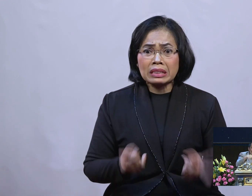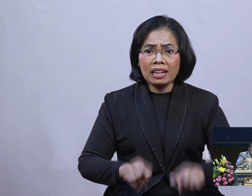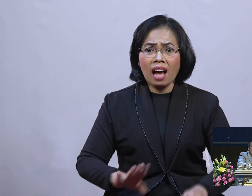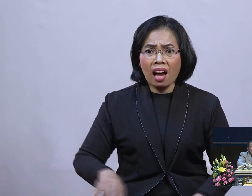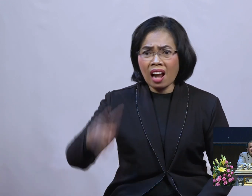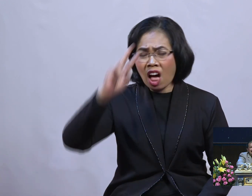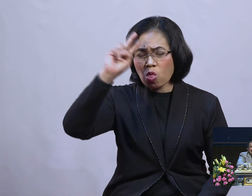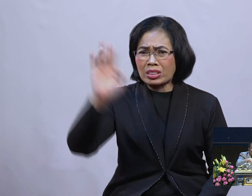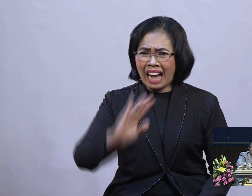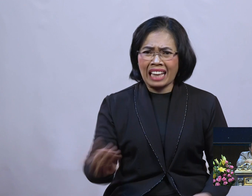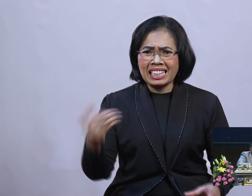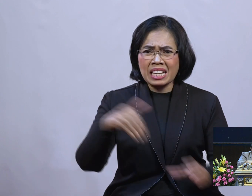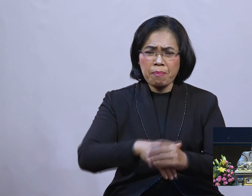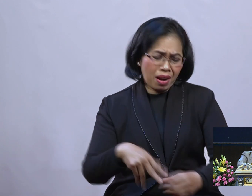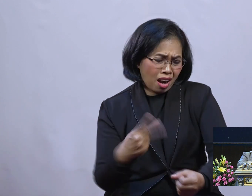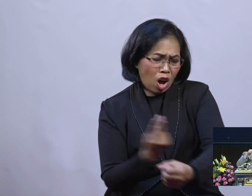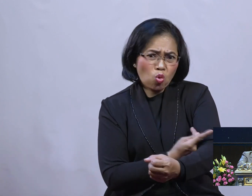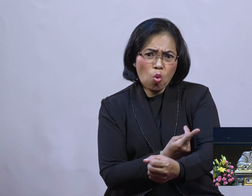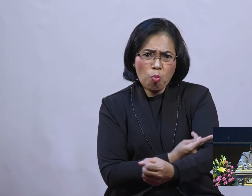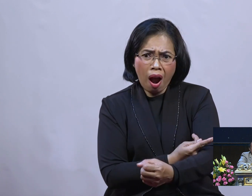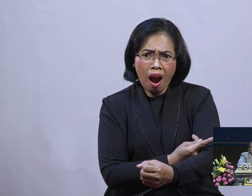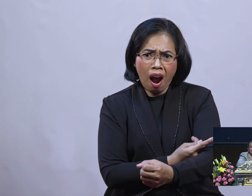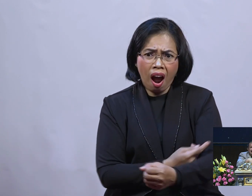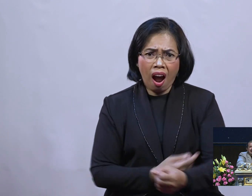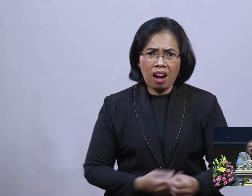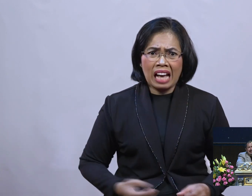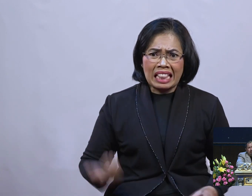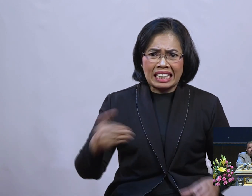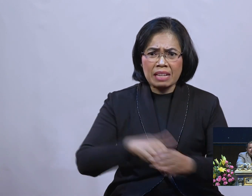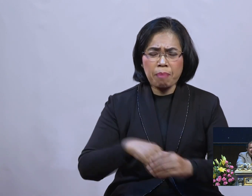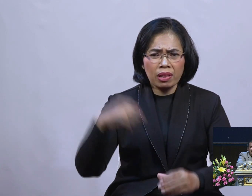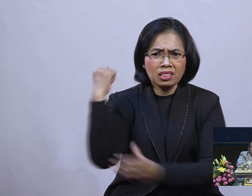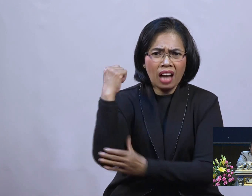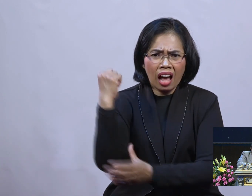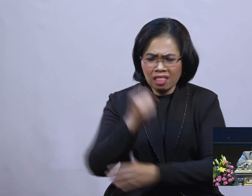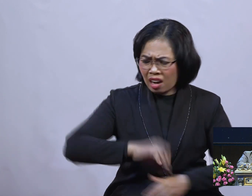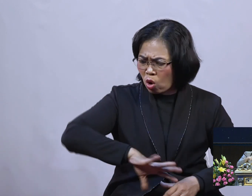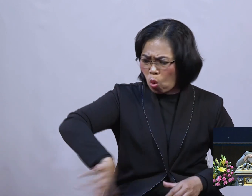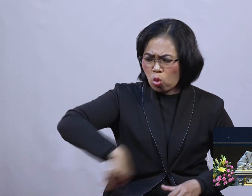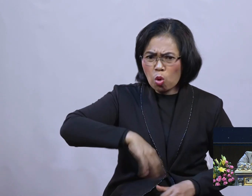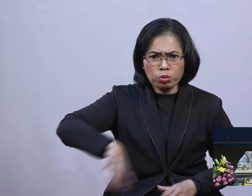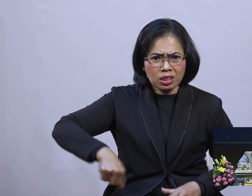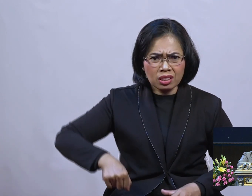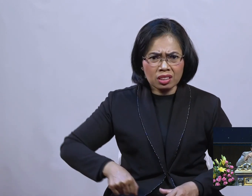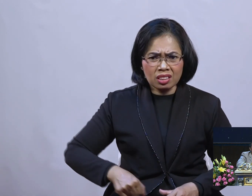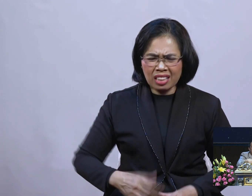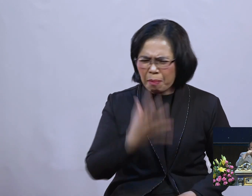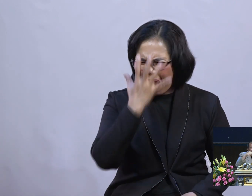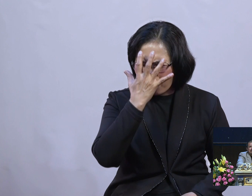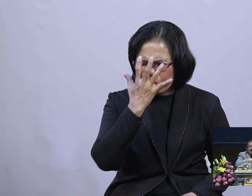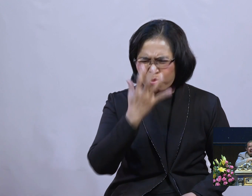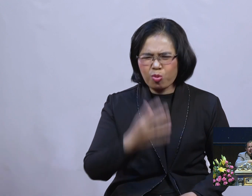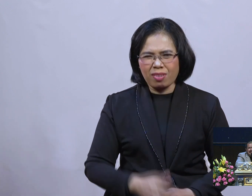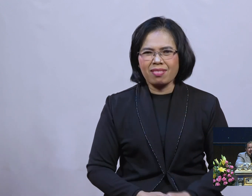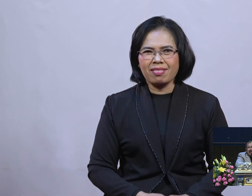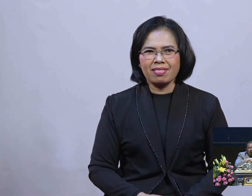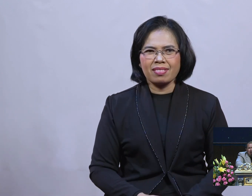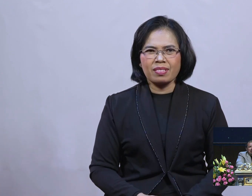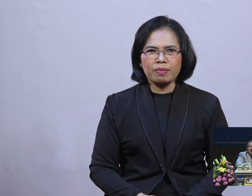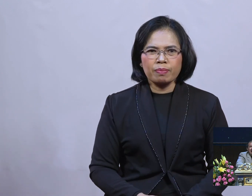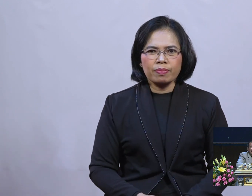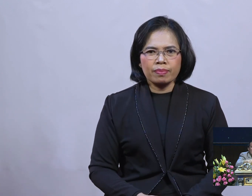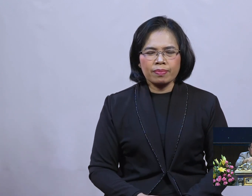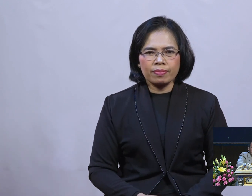terlibat er kejahatan ini Mas satu anak mau dipenjara sekarang karena korupsi masa aku anakmu lalu kau hidup sebagai